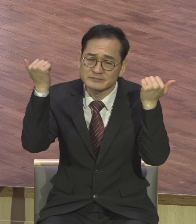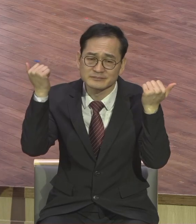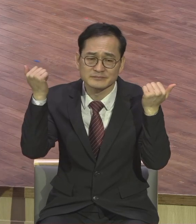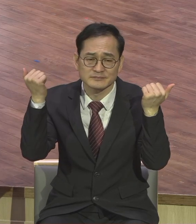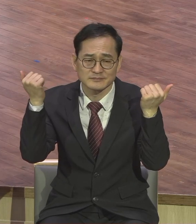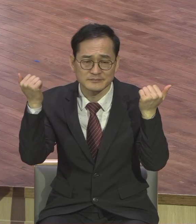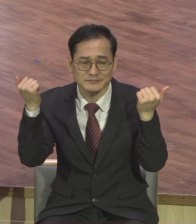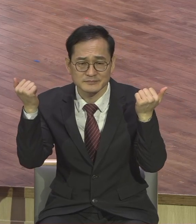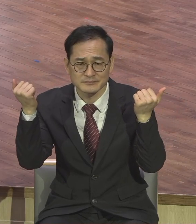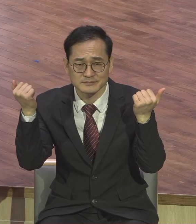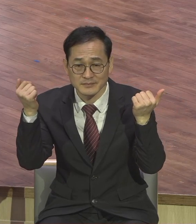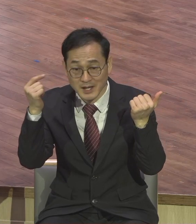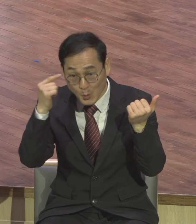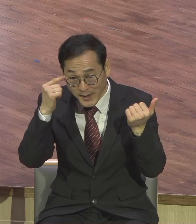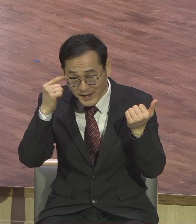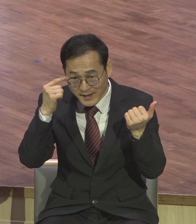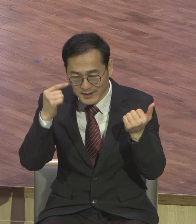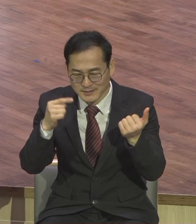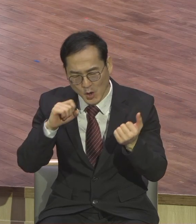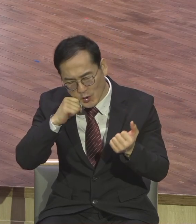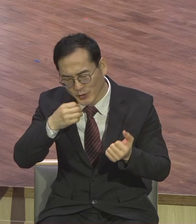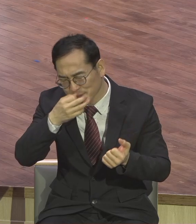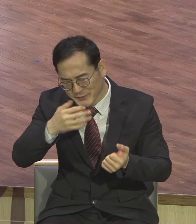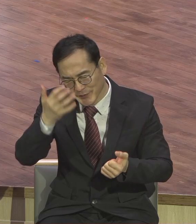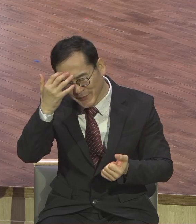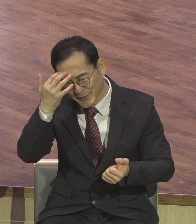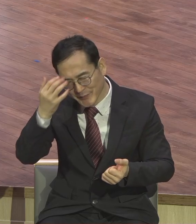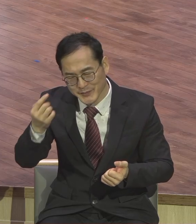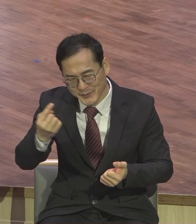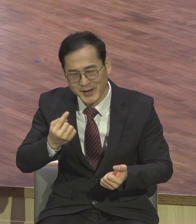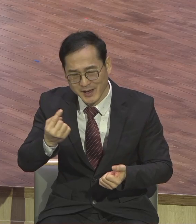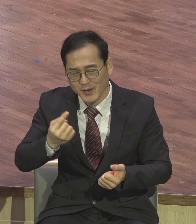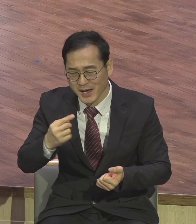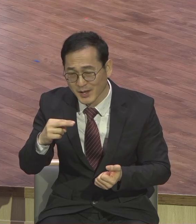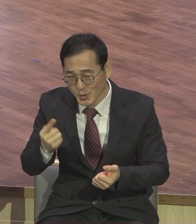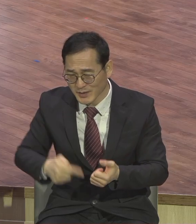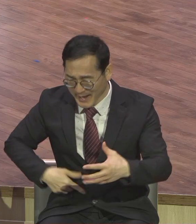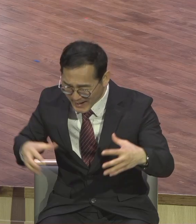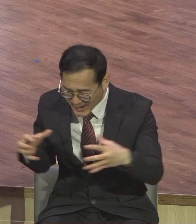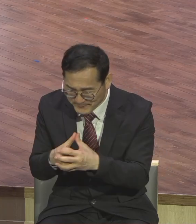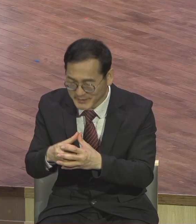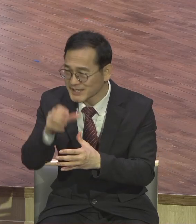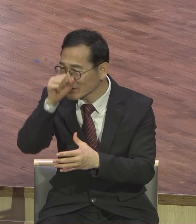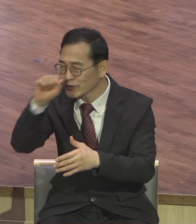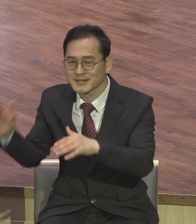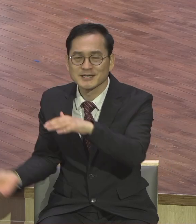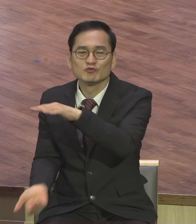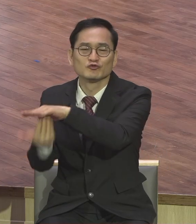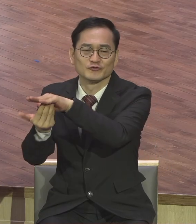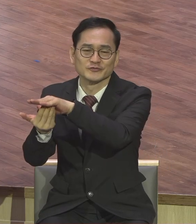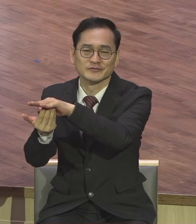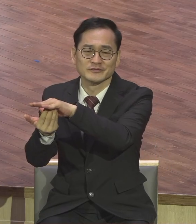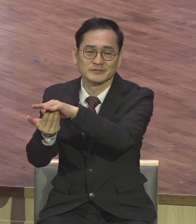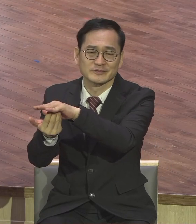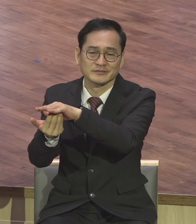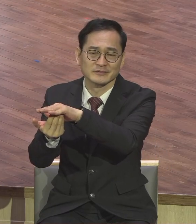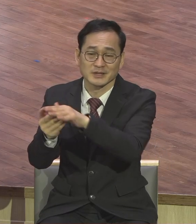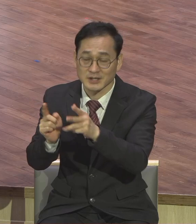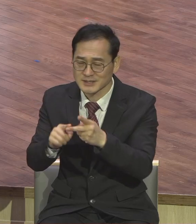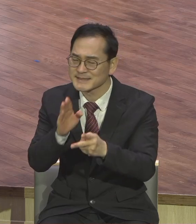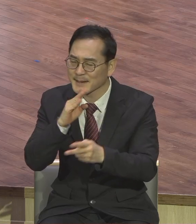왜? 합력하여 선을 이루어 주실 거니까. 그 참 자유하는 거예요.